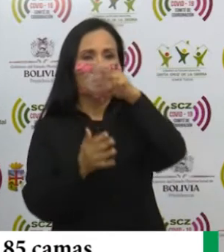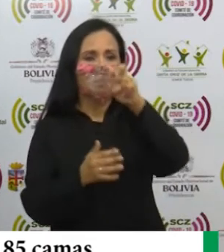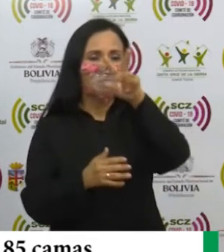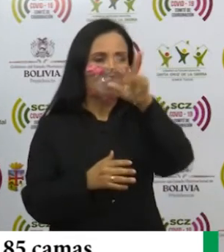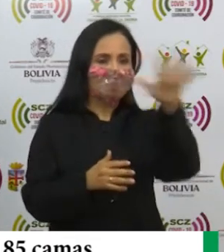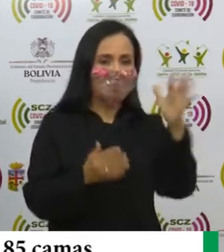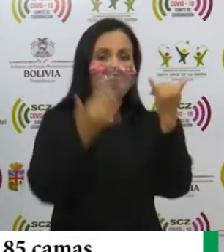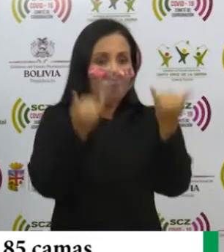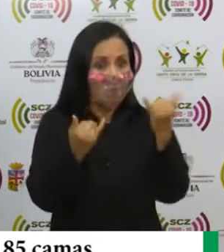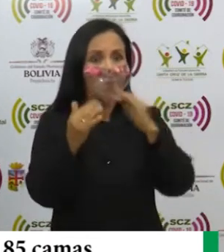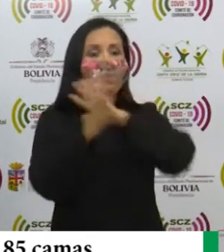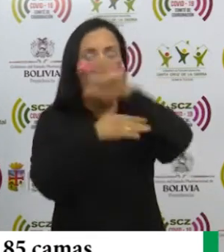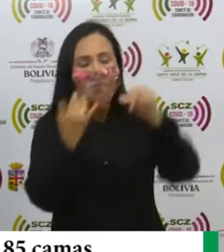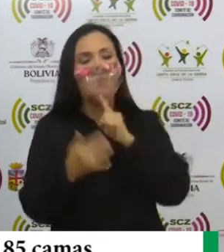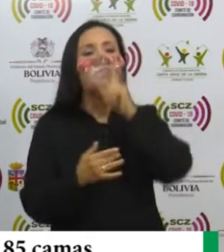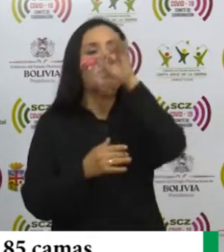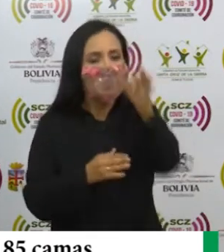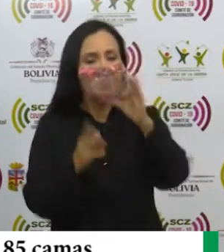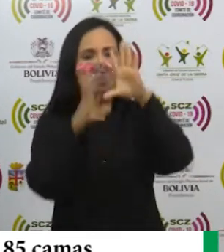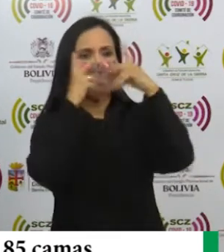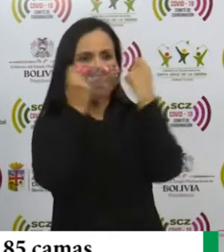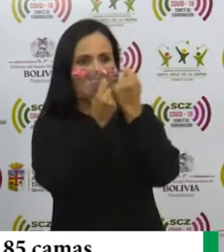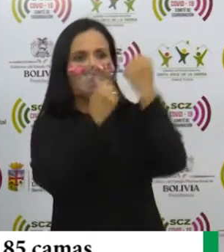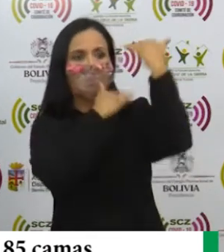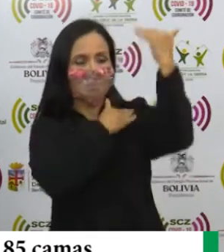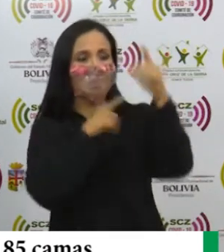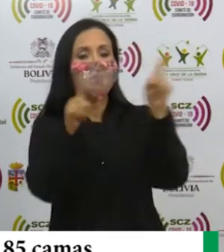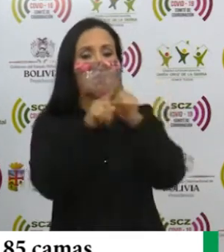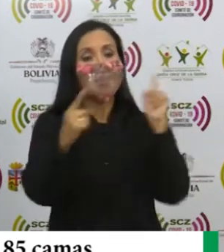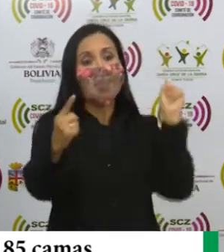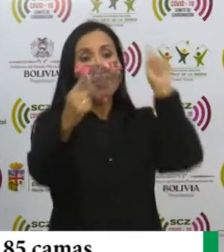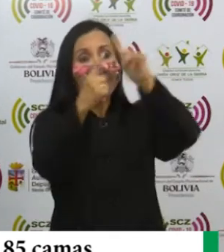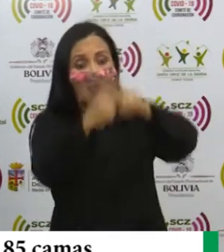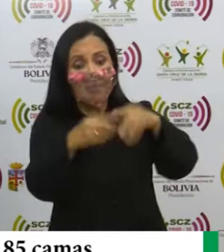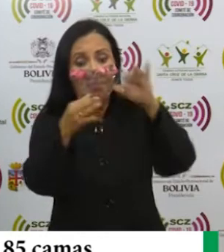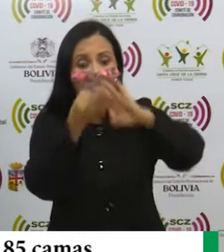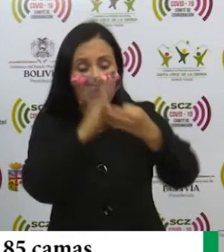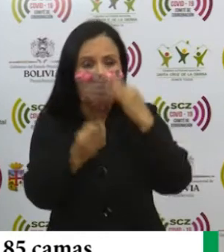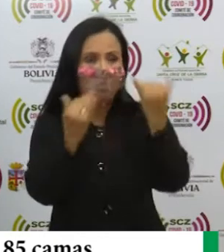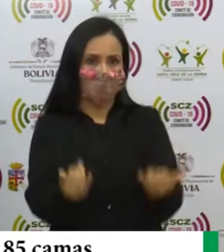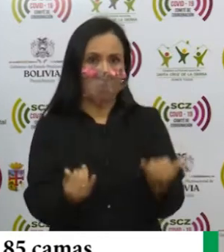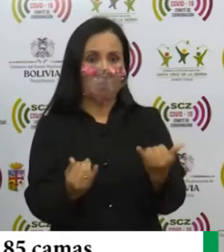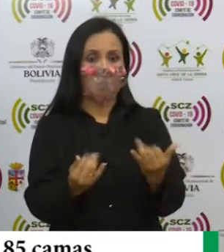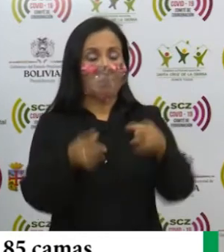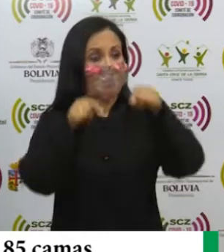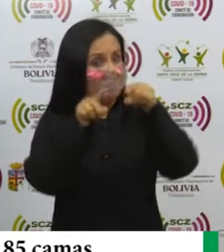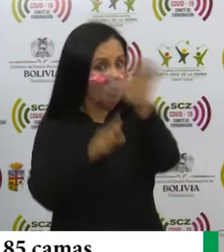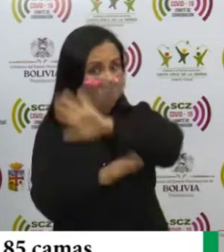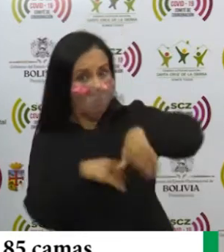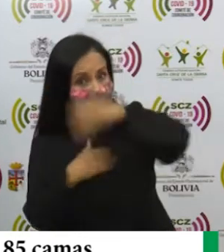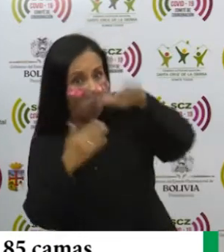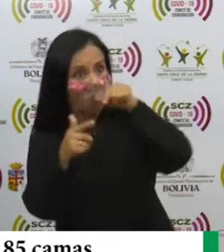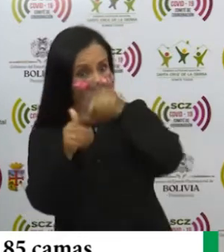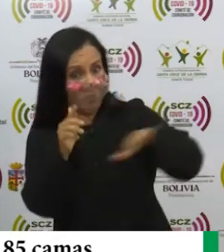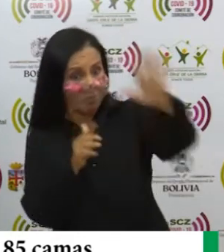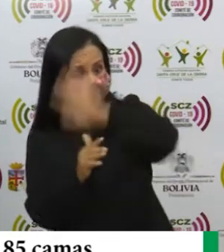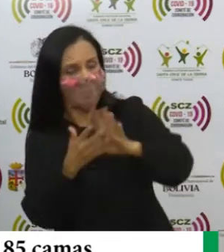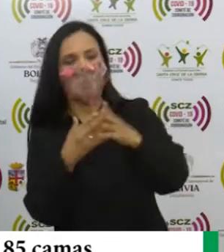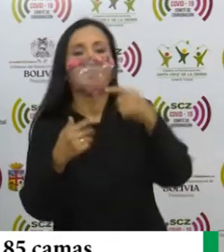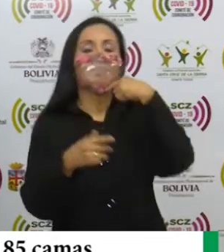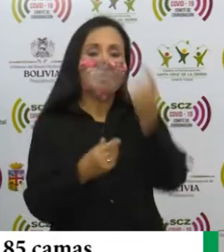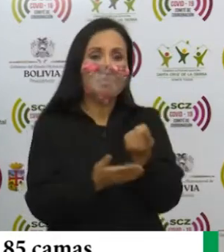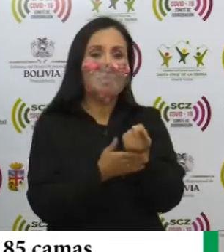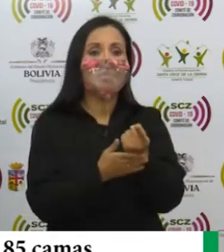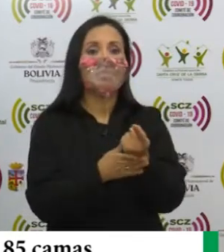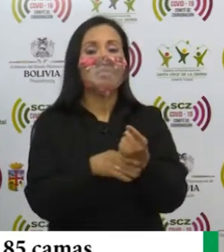7.235 casos que ahora están confirmados en el departamento como registro hasta la fecha. De estos, vamos a indicar de